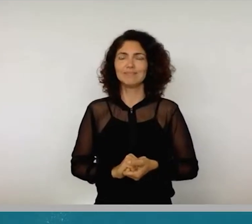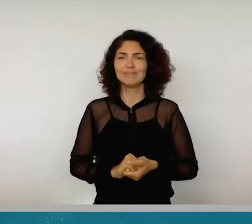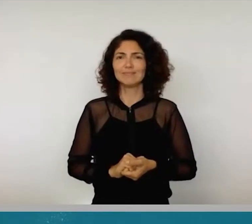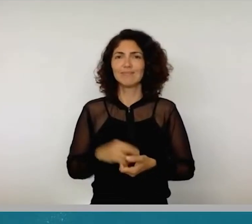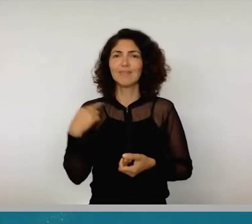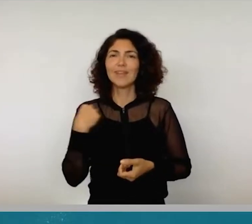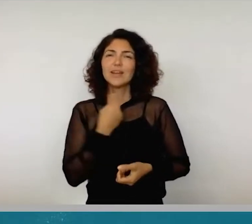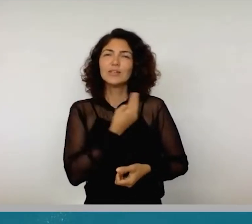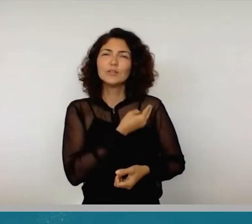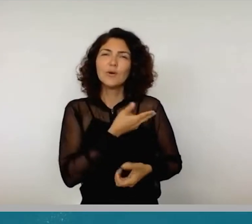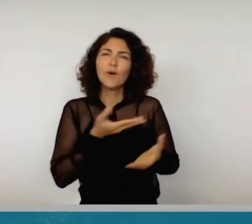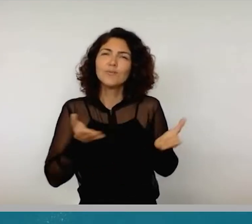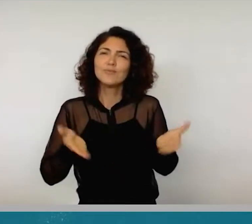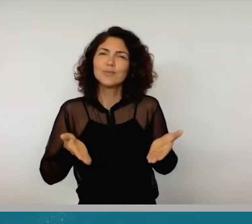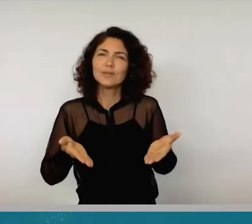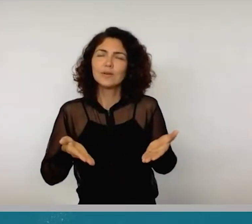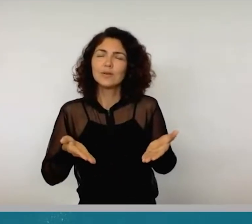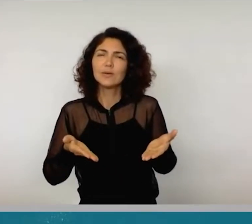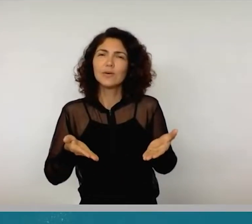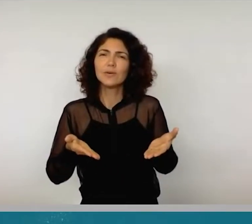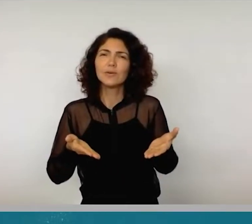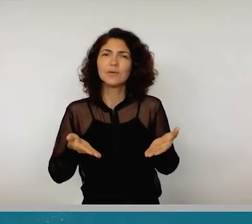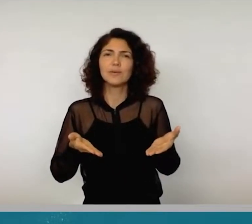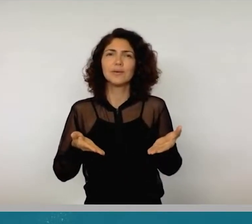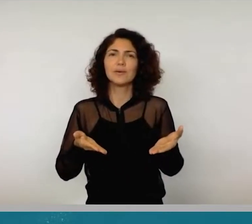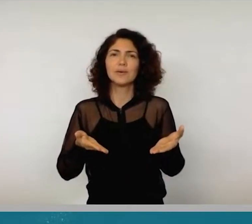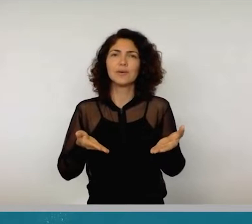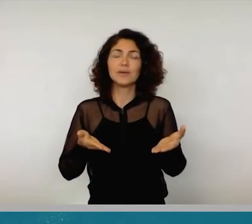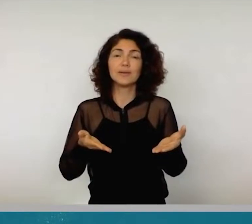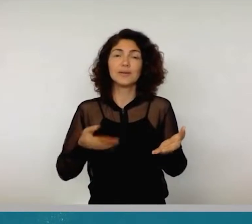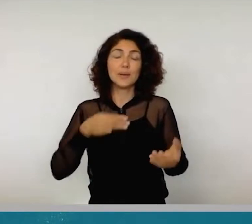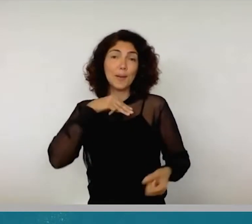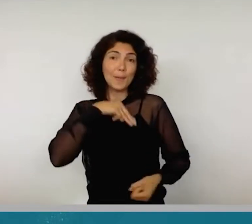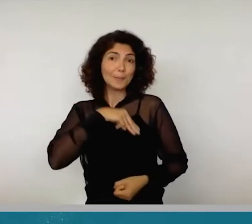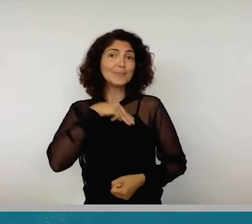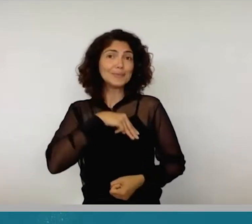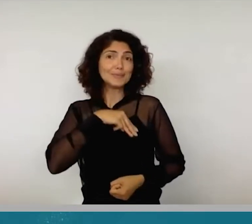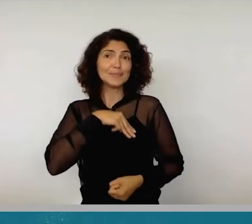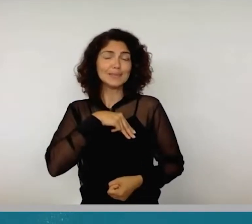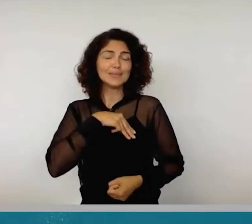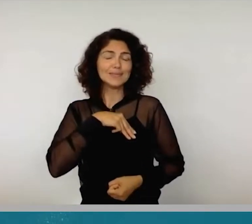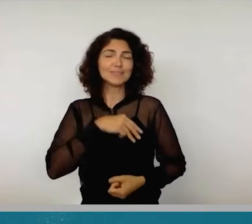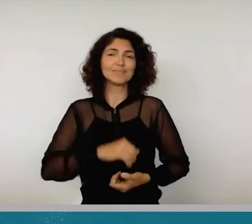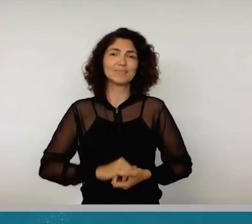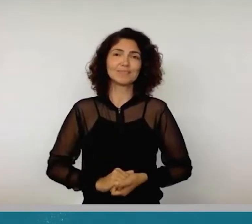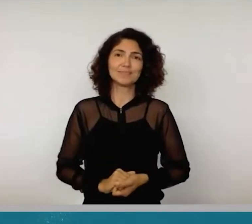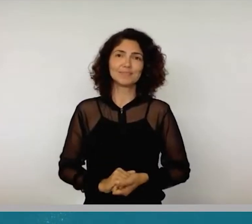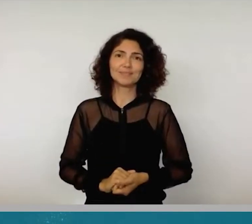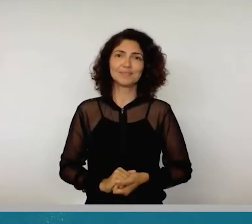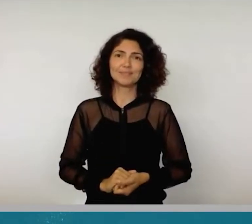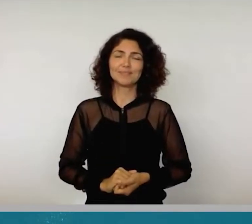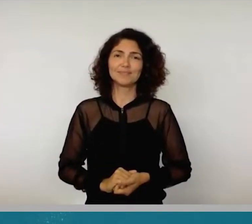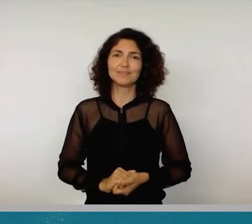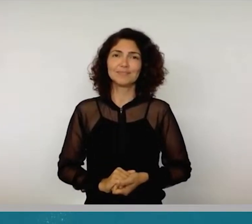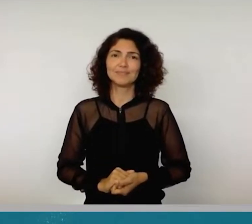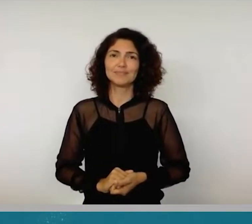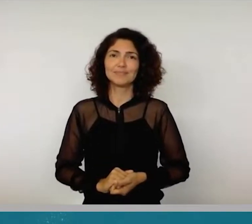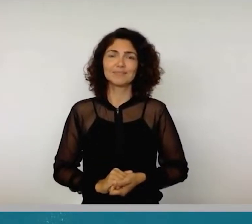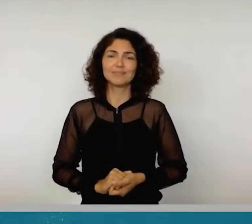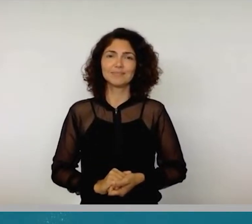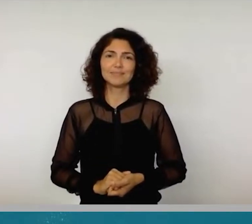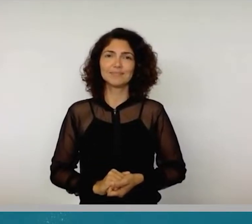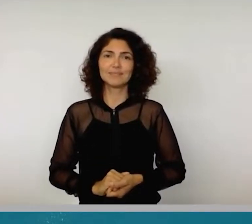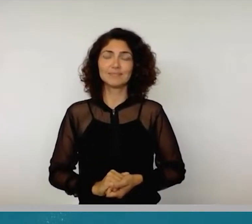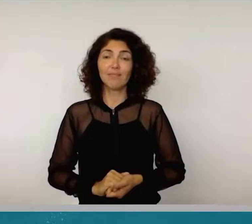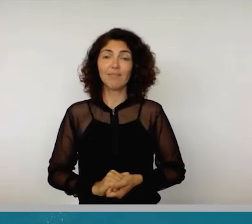estamos vendo o livro de Mateus, e o livro de Mateus teve um momento